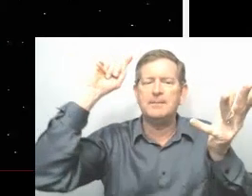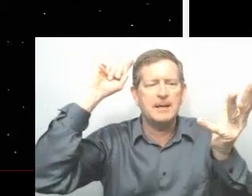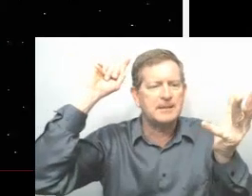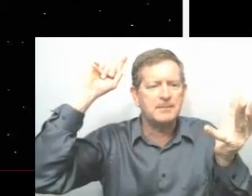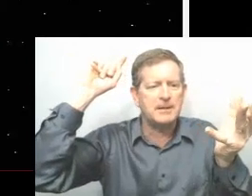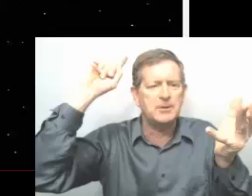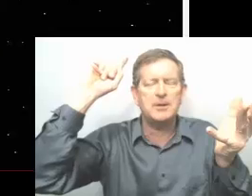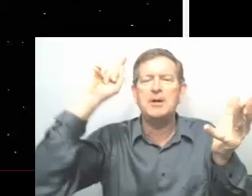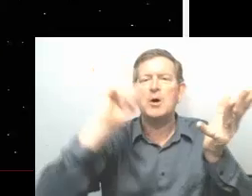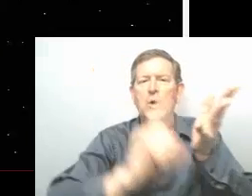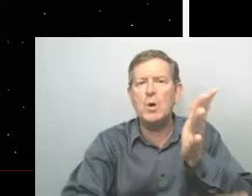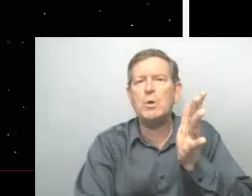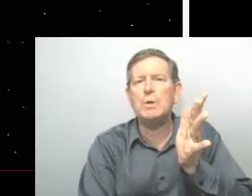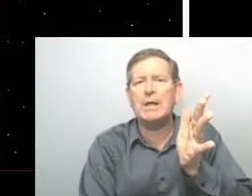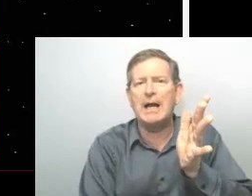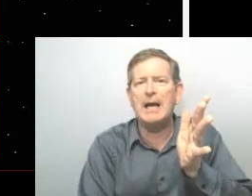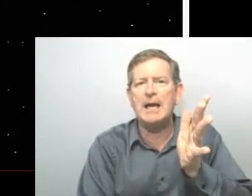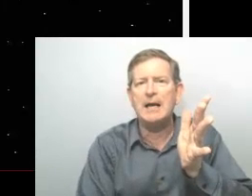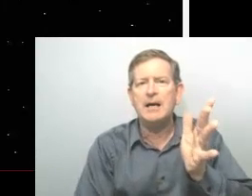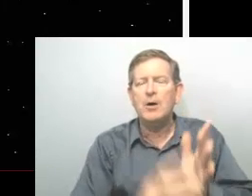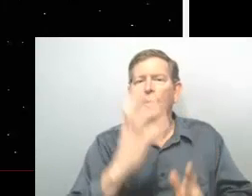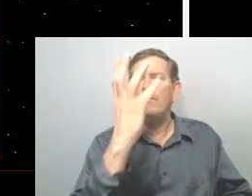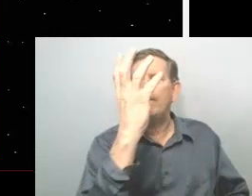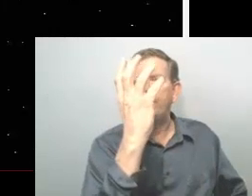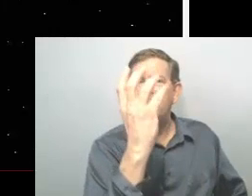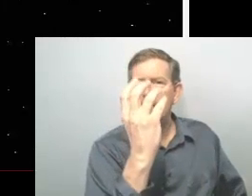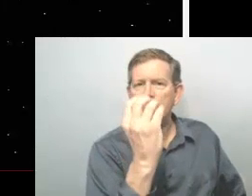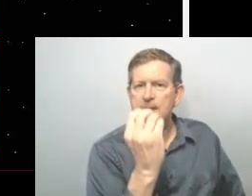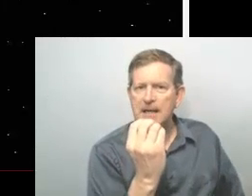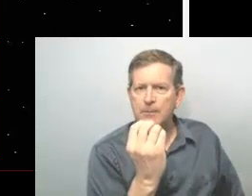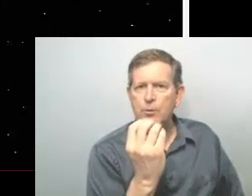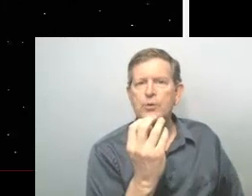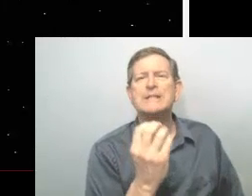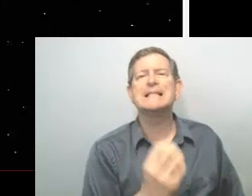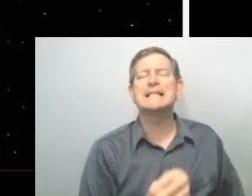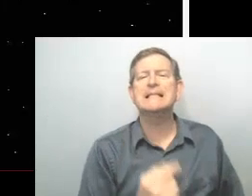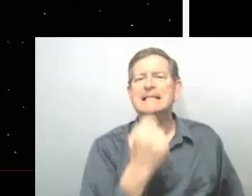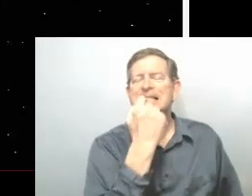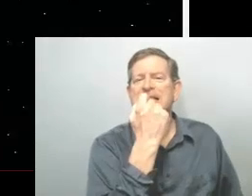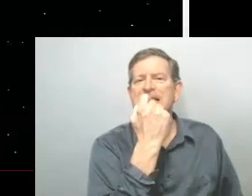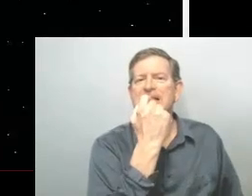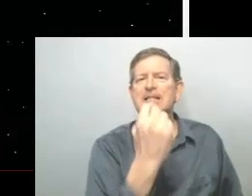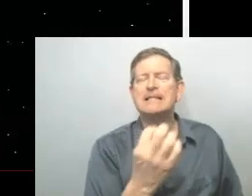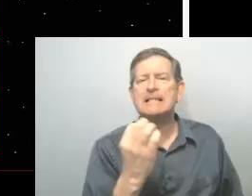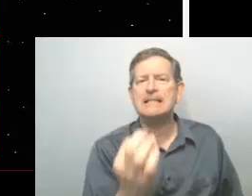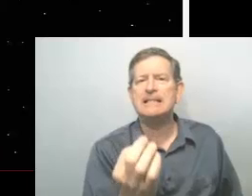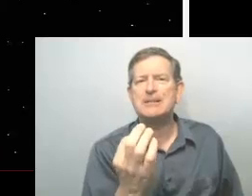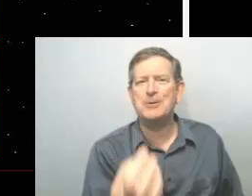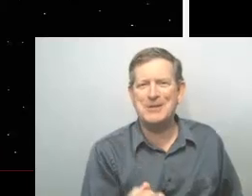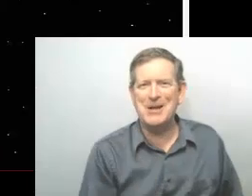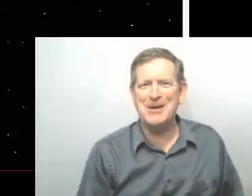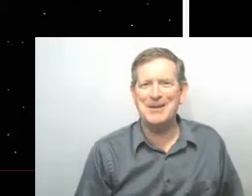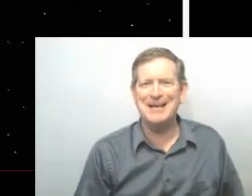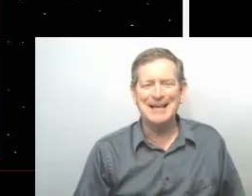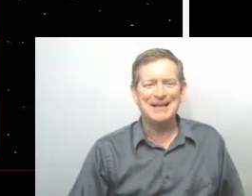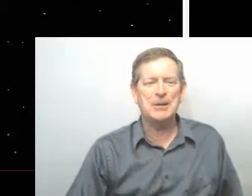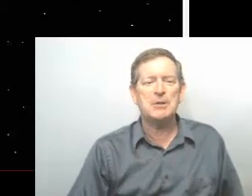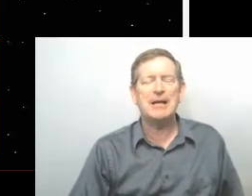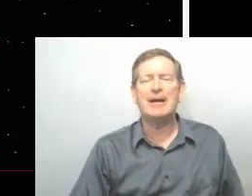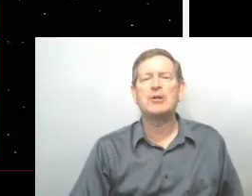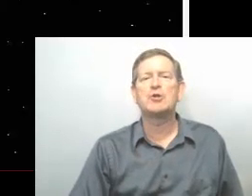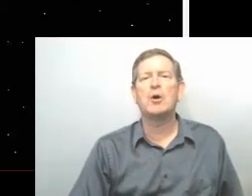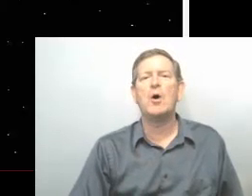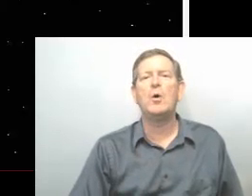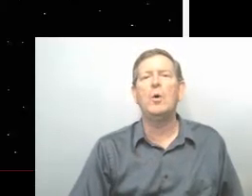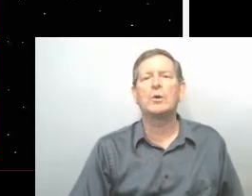puis, maintenant, rencontrer, on va fermer la bouche sur la dernière consonne. Donc,